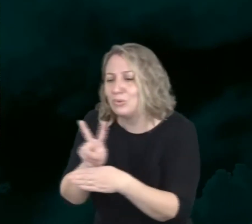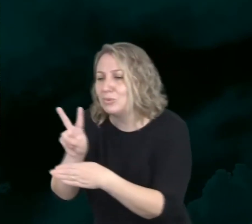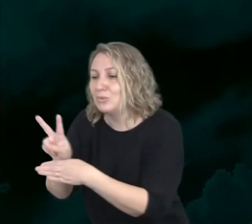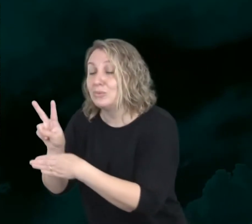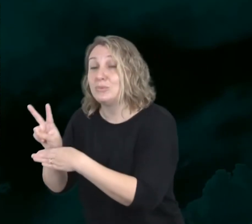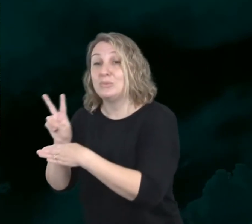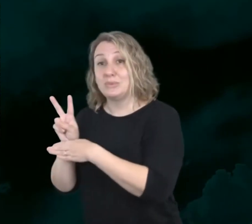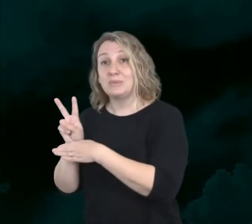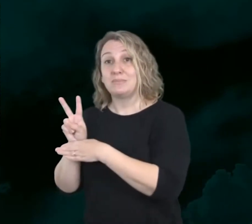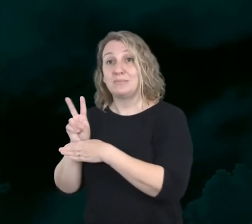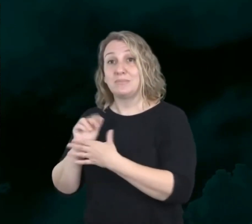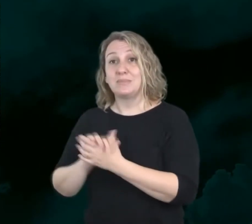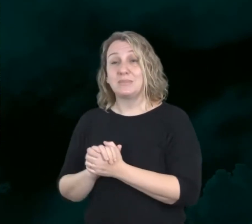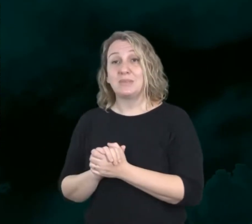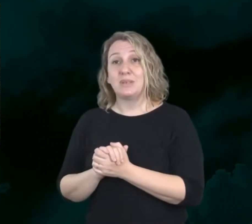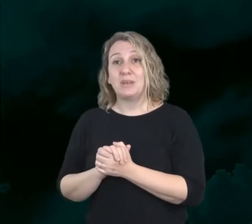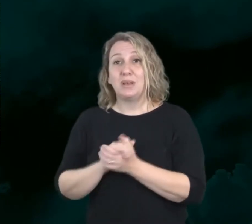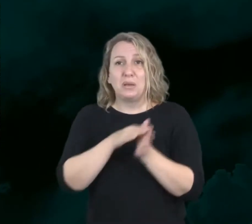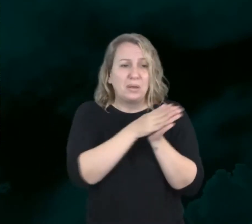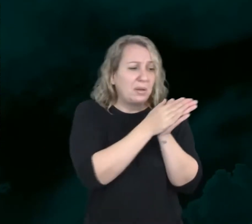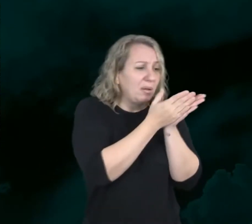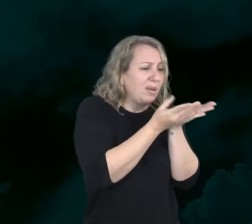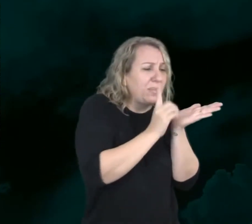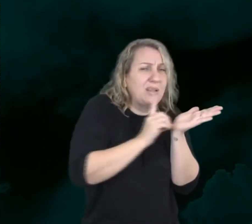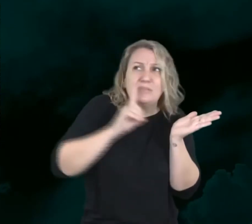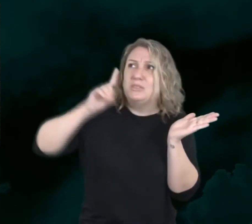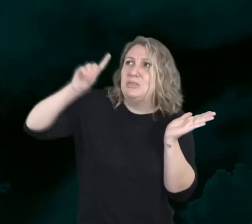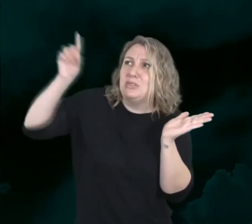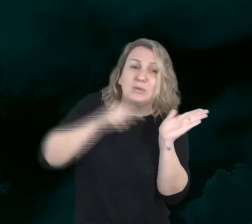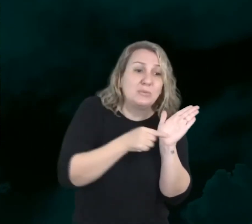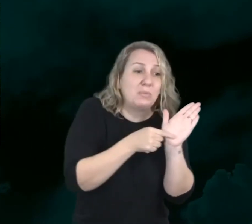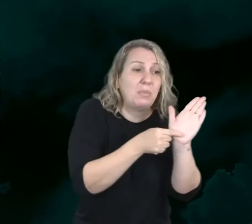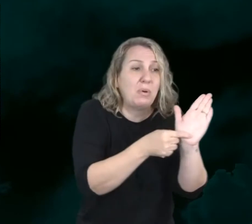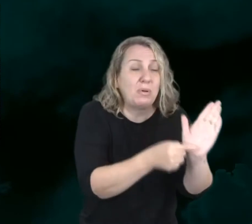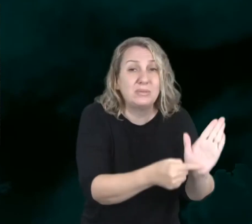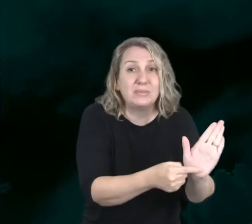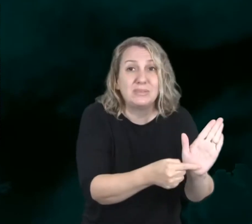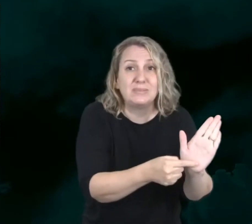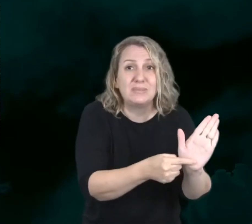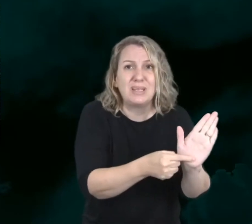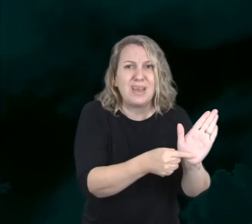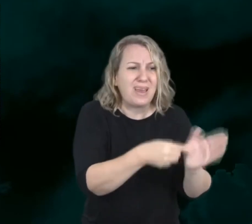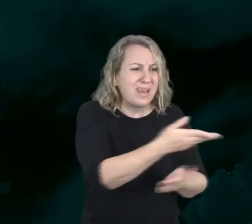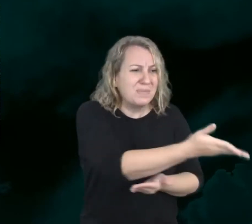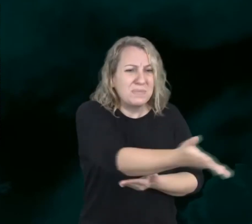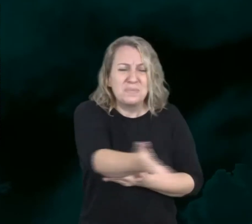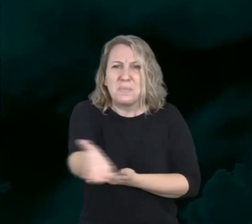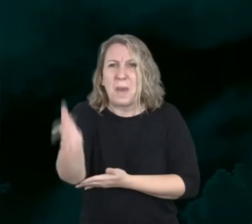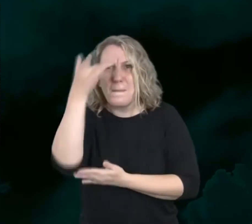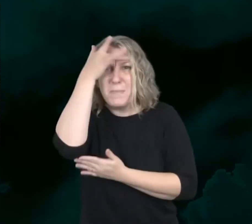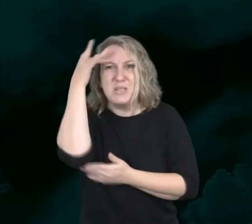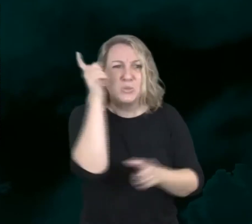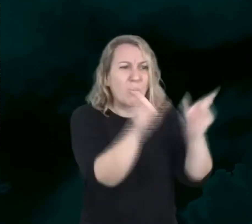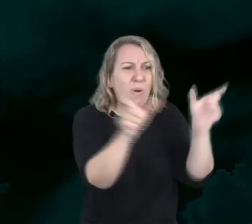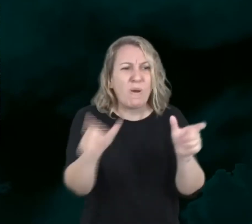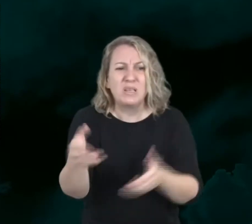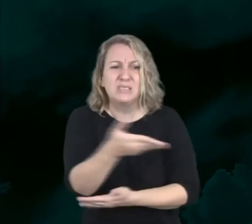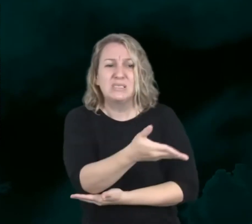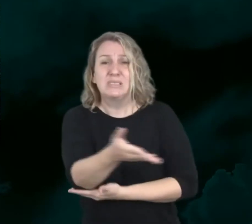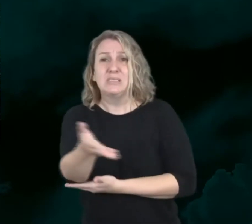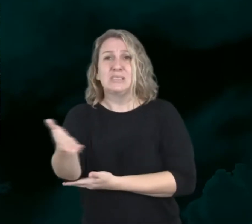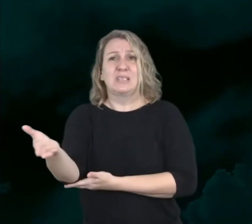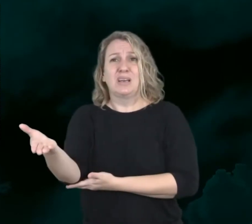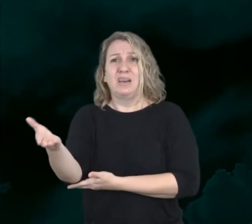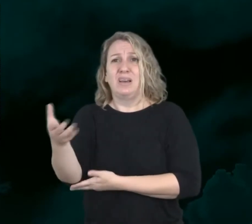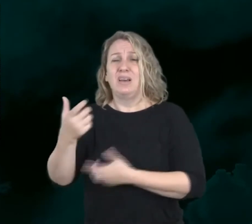aflição, né? da exaustão, da fadiga que esse mundo dá ao homem